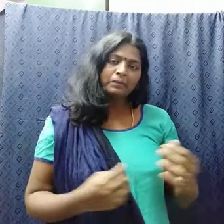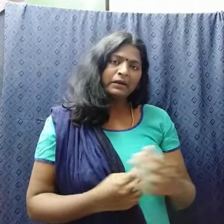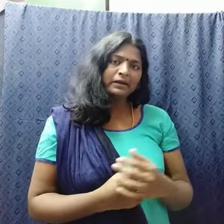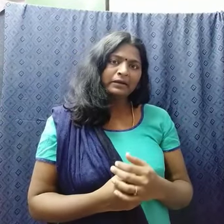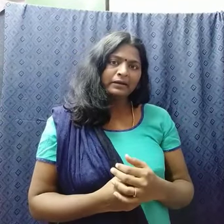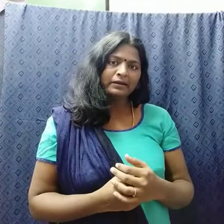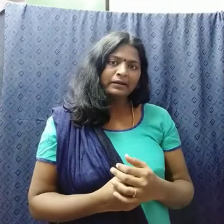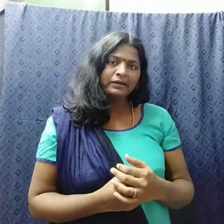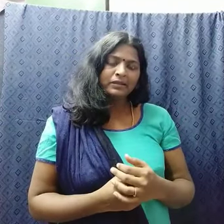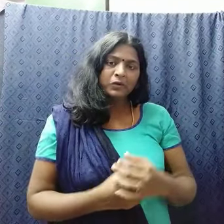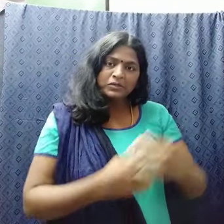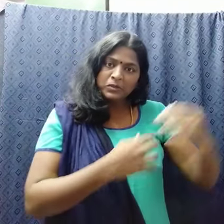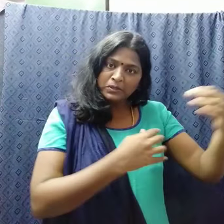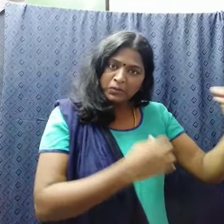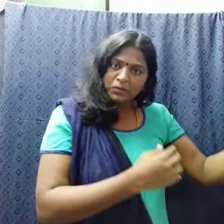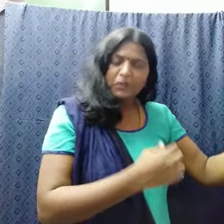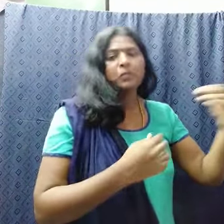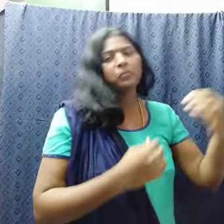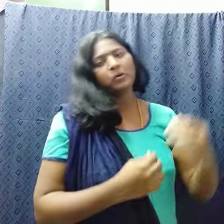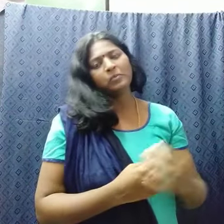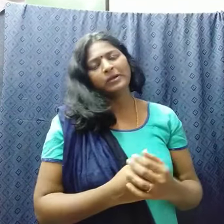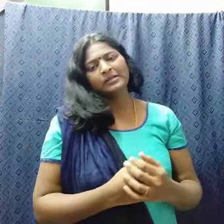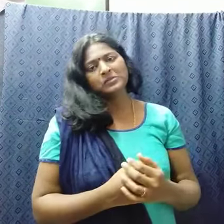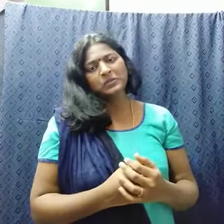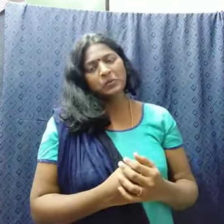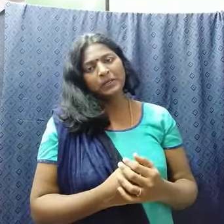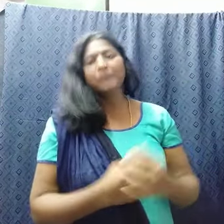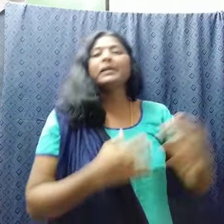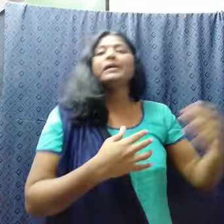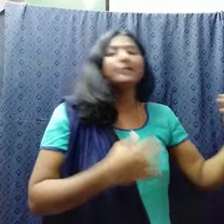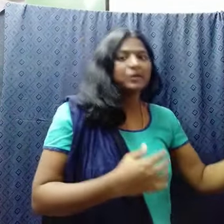மக்கள் தன்னுடைய சொந்த ஊருக்கு கூட போக முடியல, சொந்த ஊருக்கு படையெடுக்க முடியல.